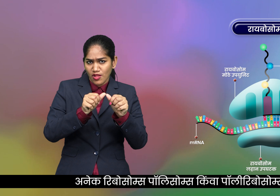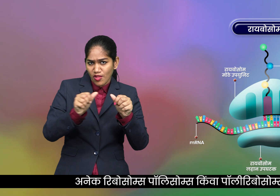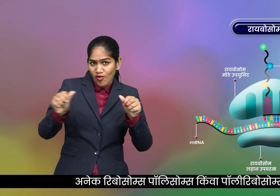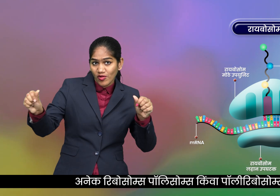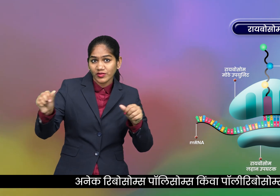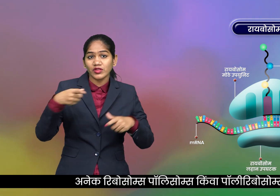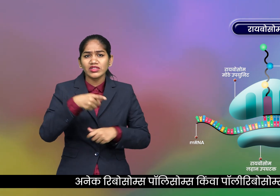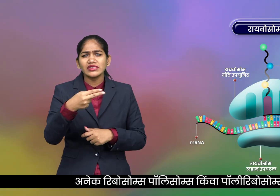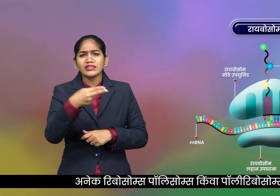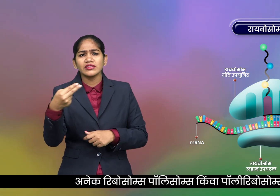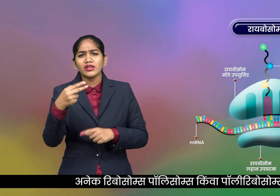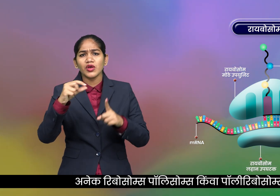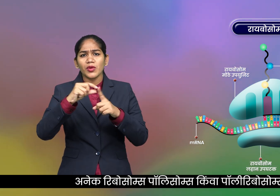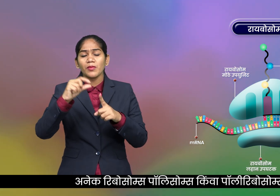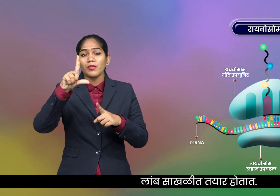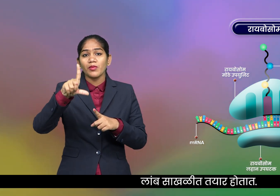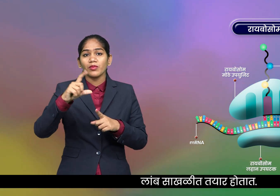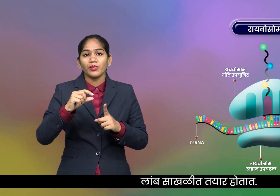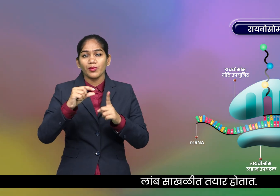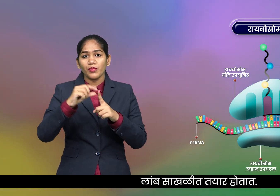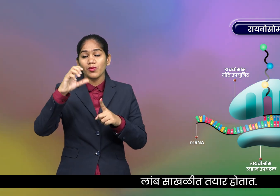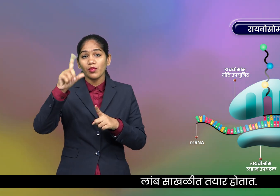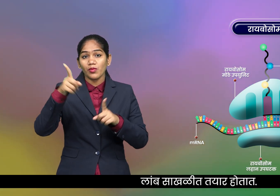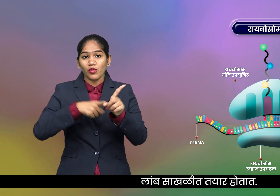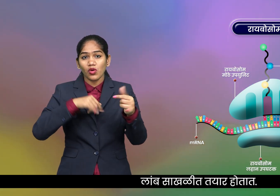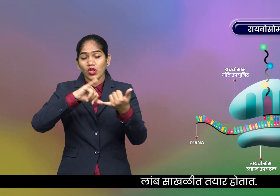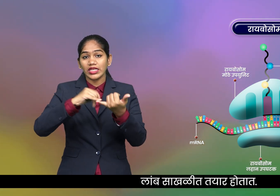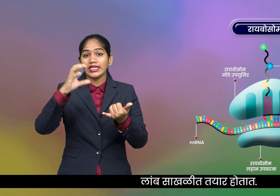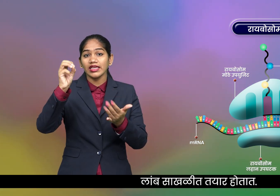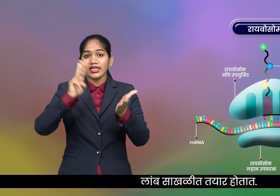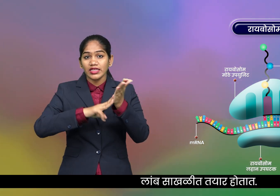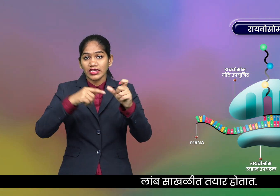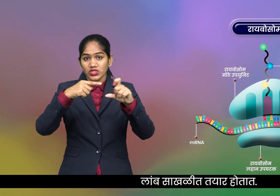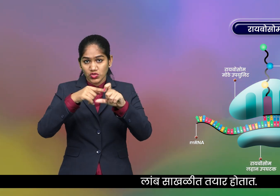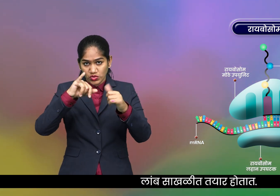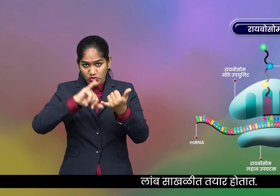पॉलीराइबोझोम्स नावाच्या लांब साखळी तयार होतात.